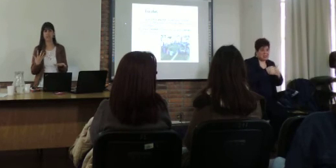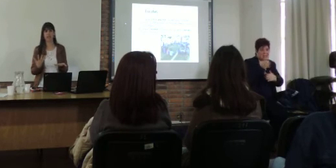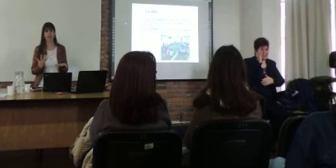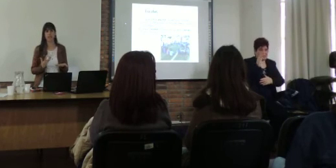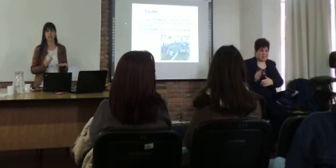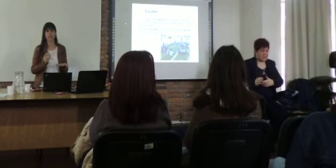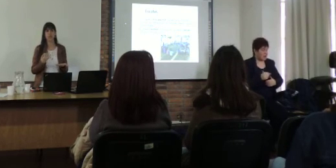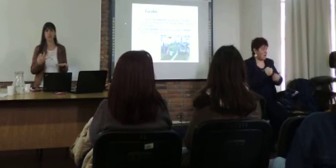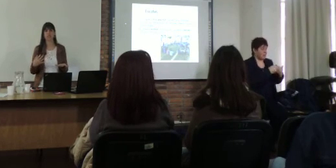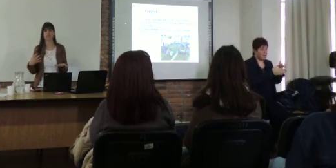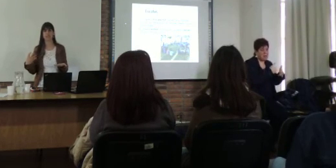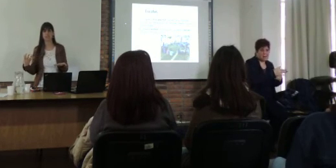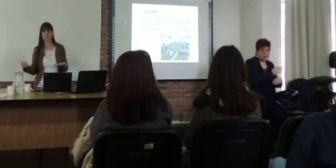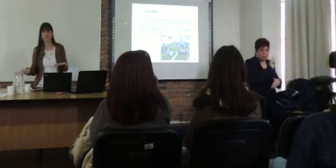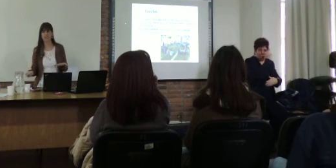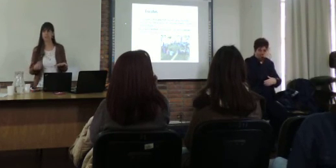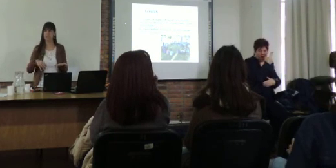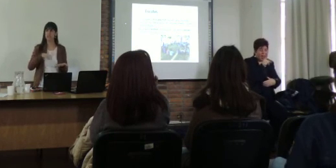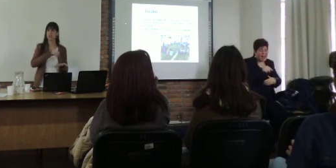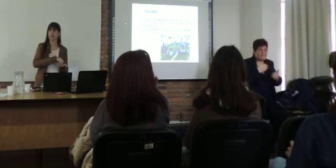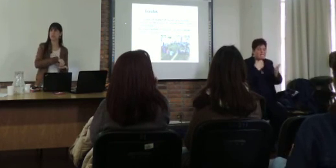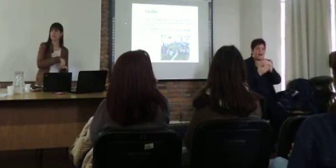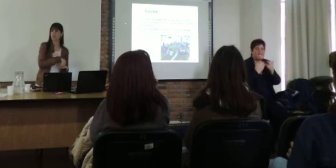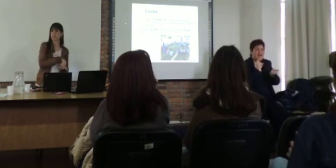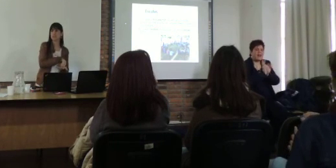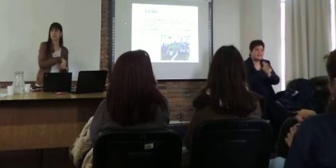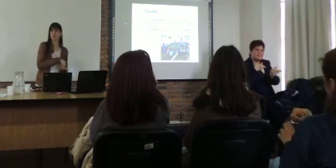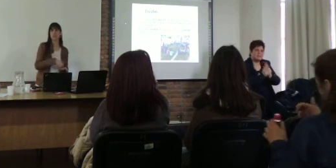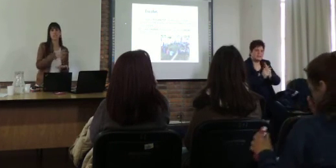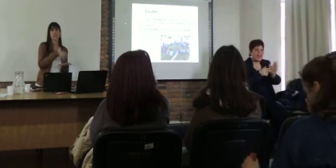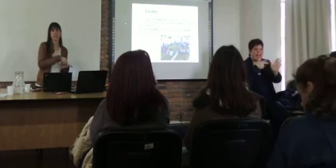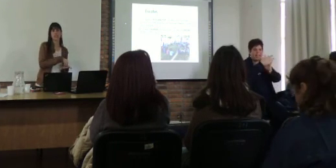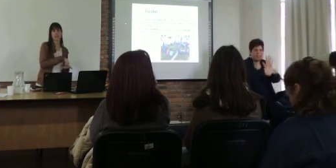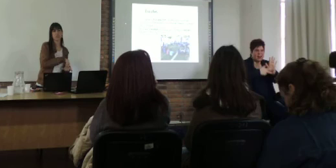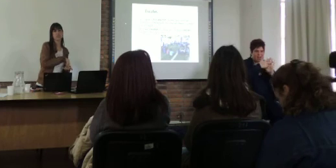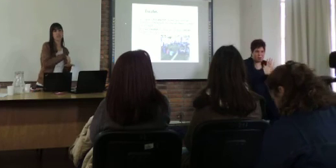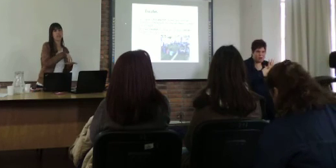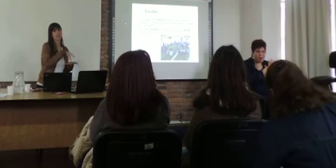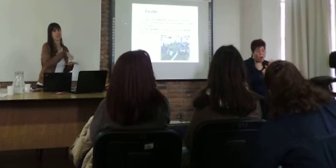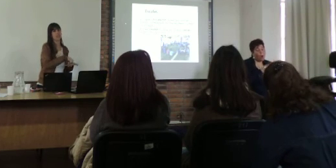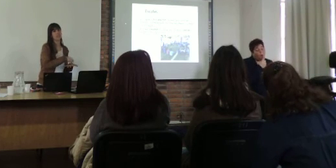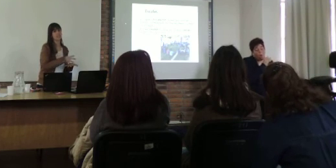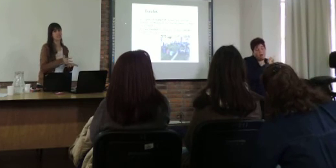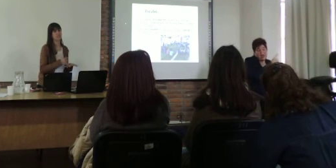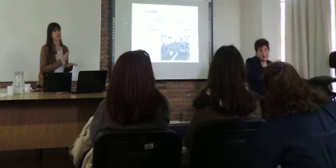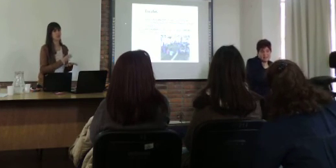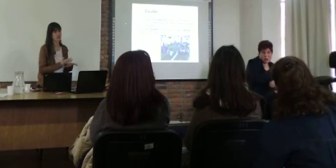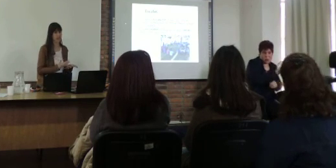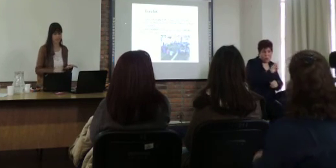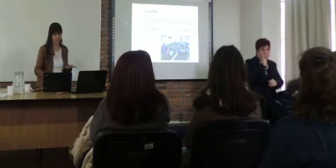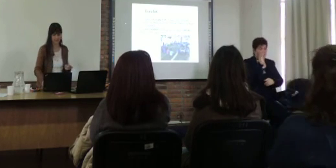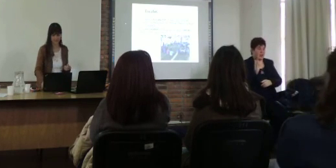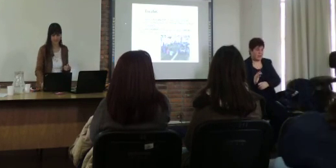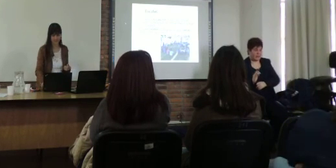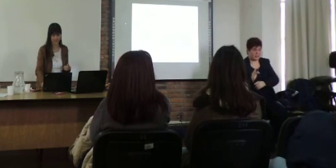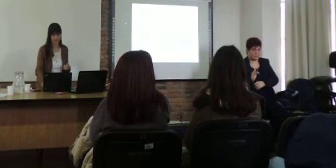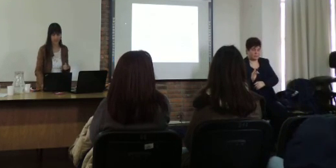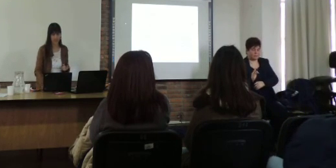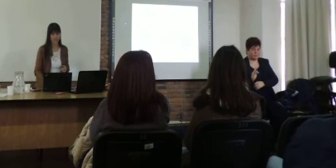vai falar em língua brasileira de sinais, mas ele vai para a Escola 105 e lá ele vai estudar em língua de sinais uruguaia.